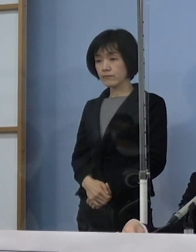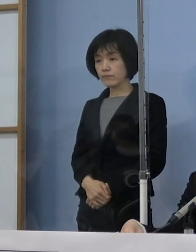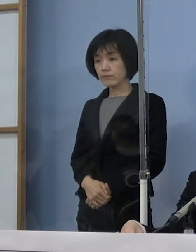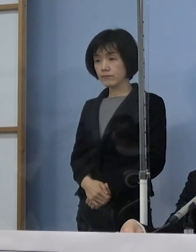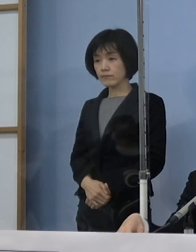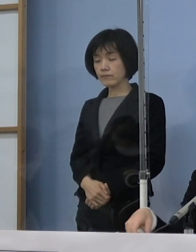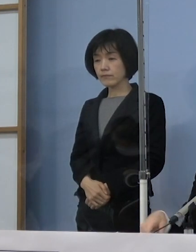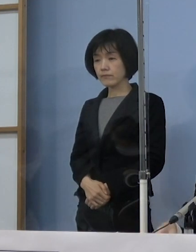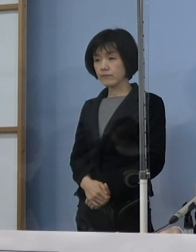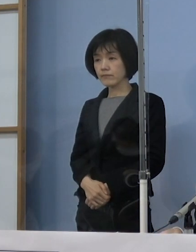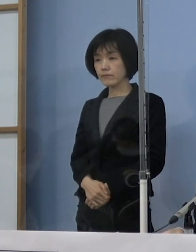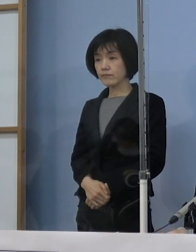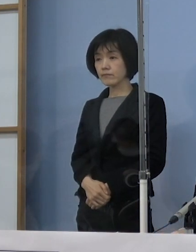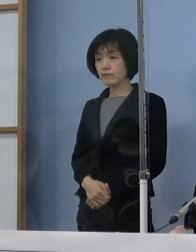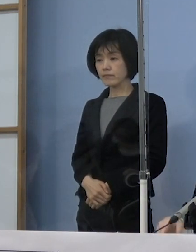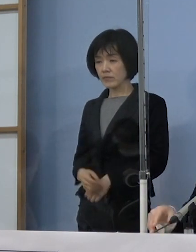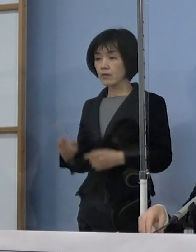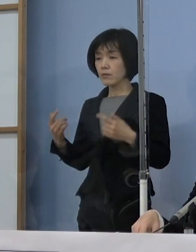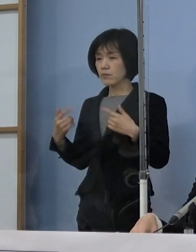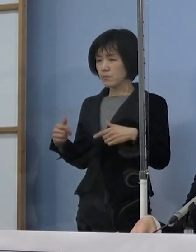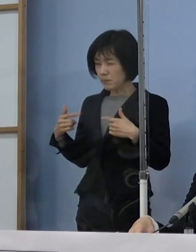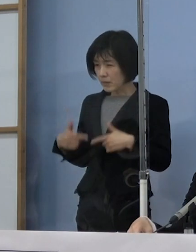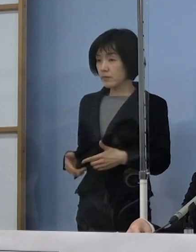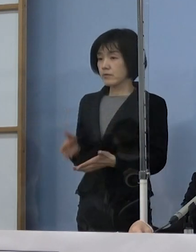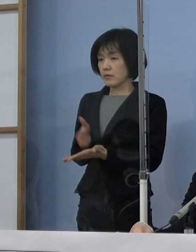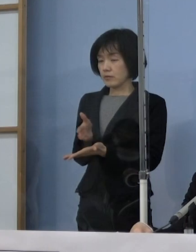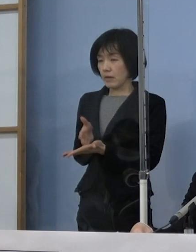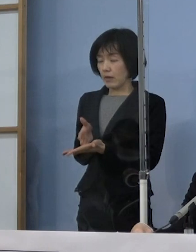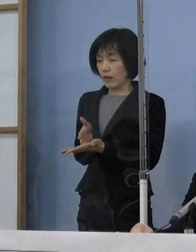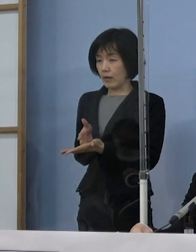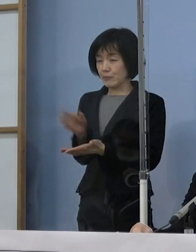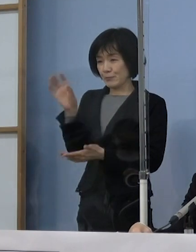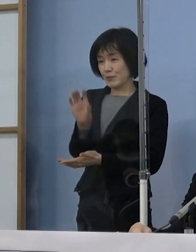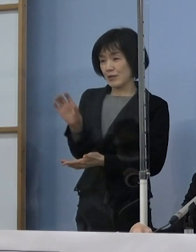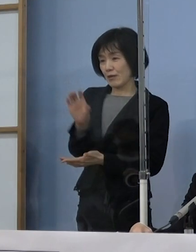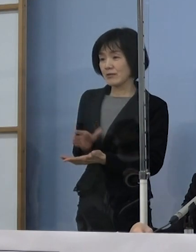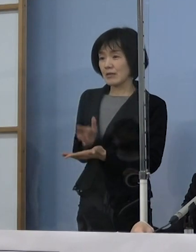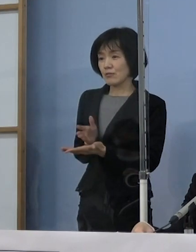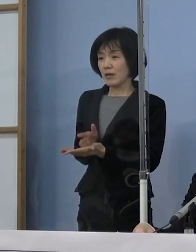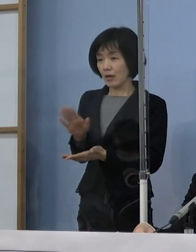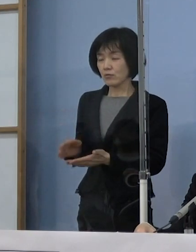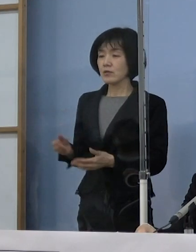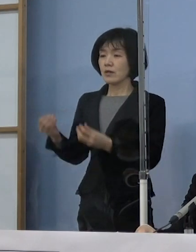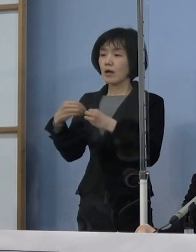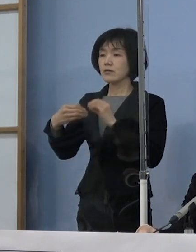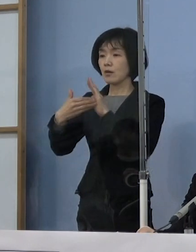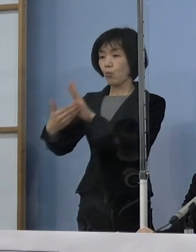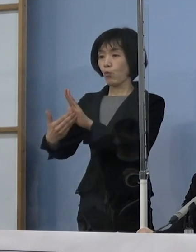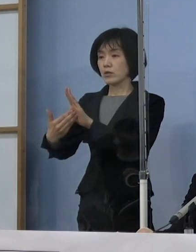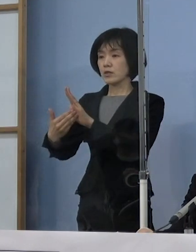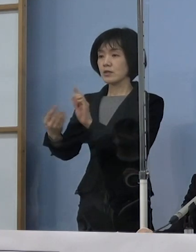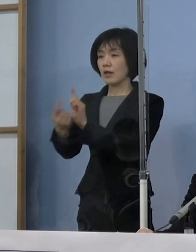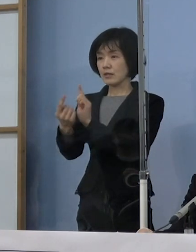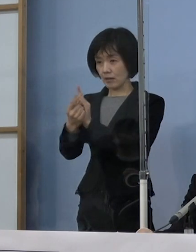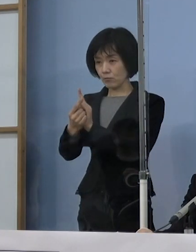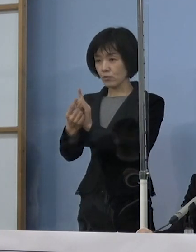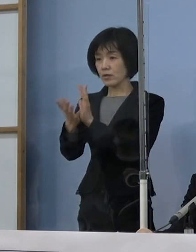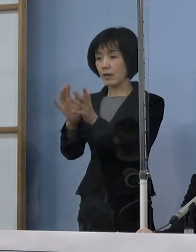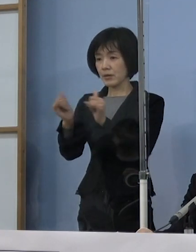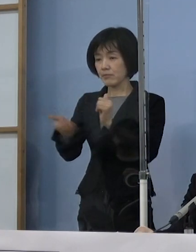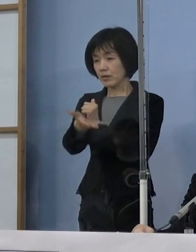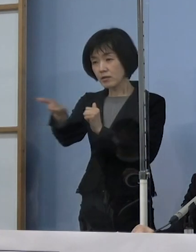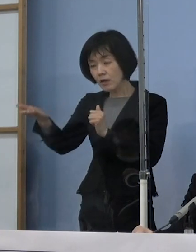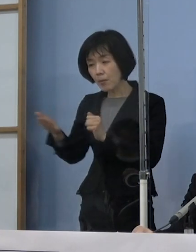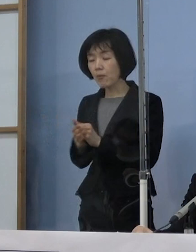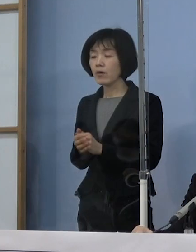また常々申し上げている感染防止の対策でございますが、県民の皆様方には